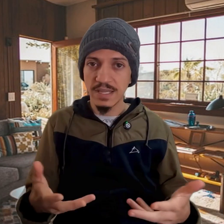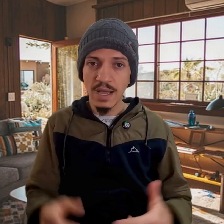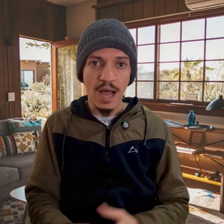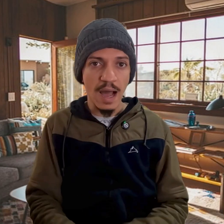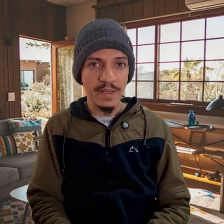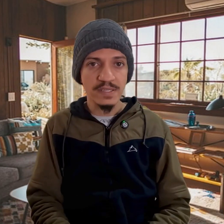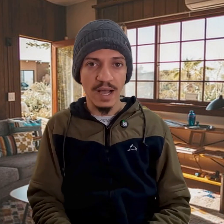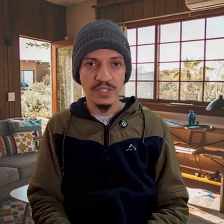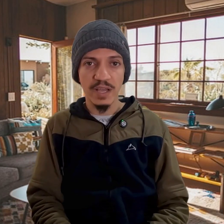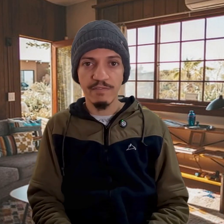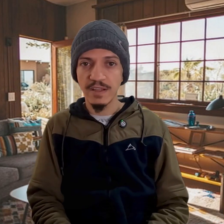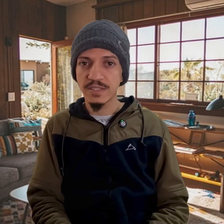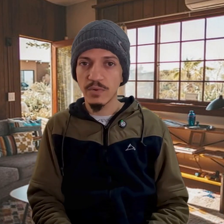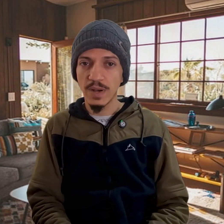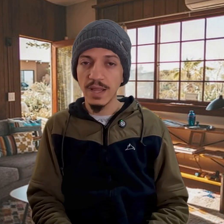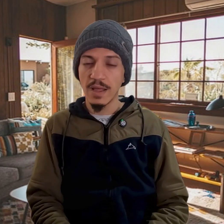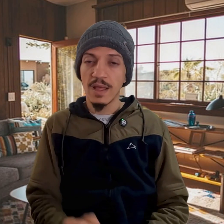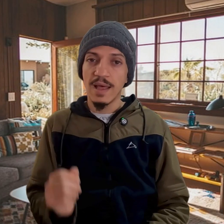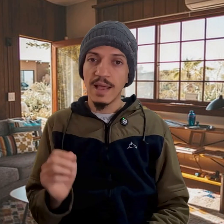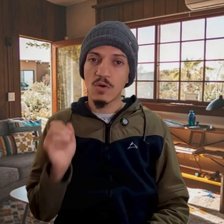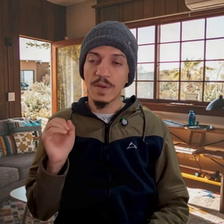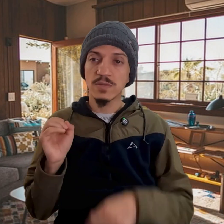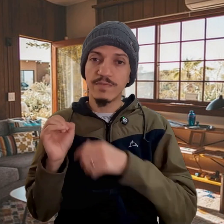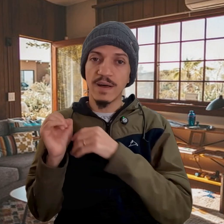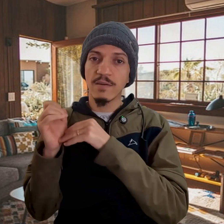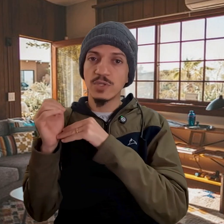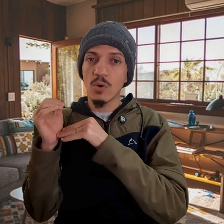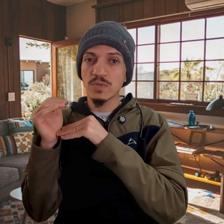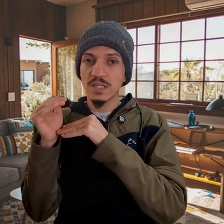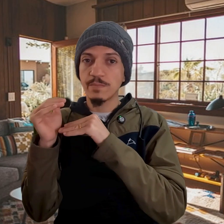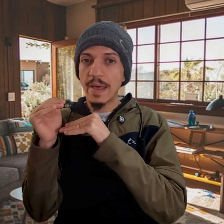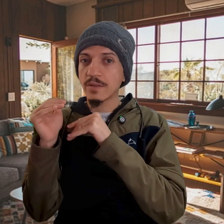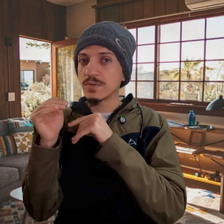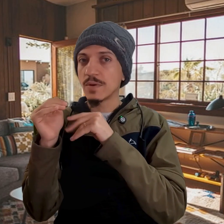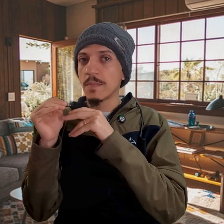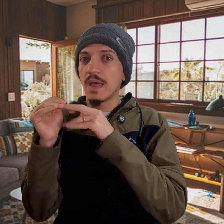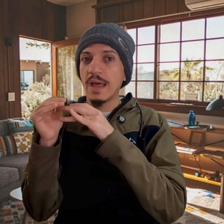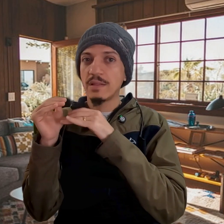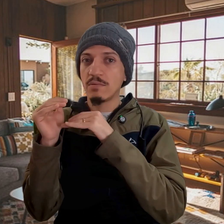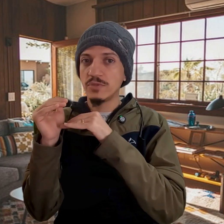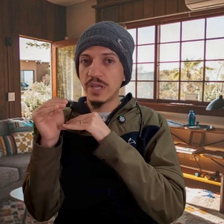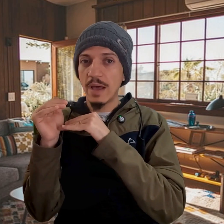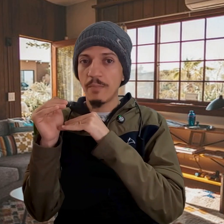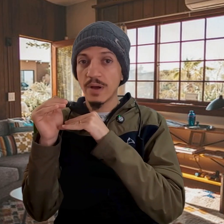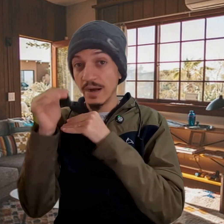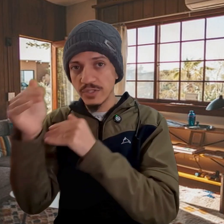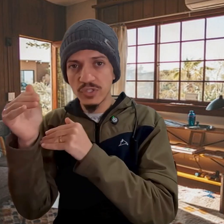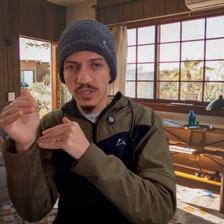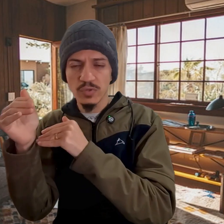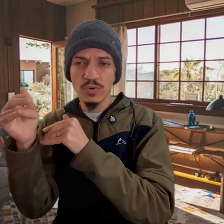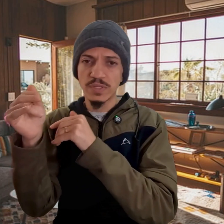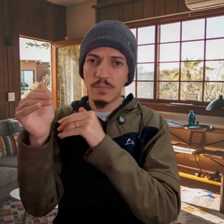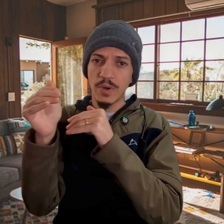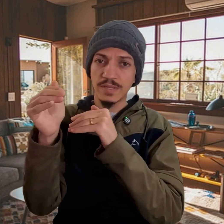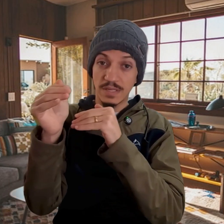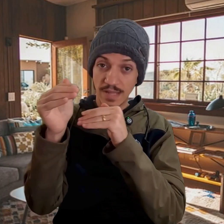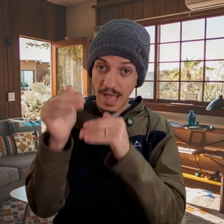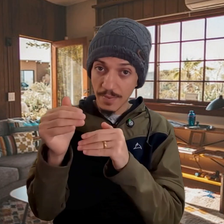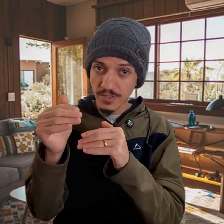a mensagem, a reflexão ali, ele começou falando de alguns aspectos de época antes de Jesus, depois na época de